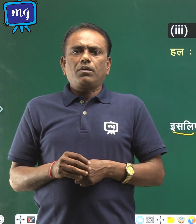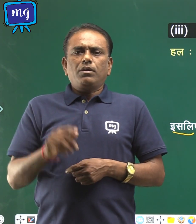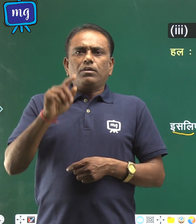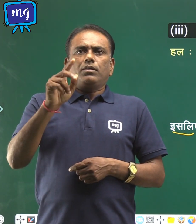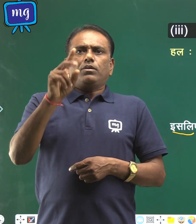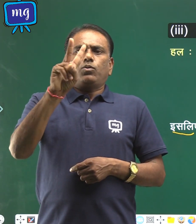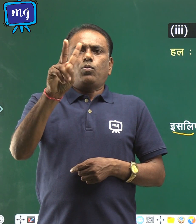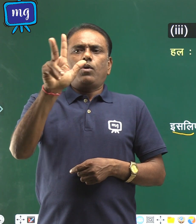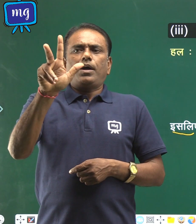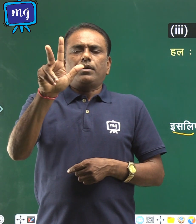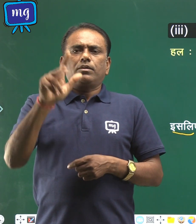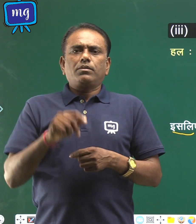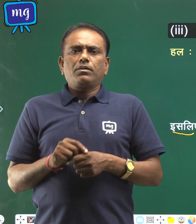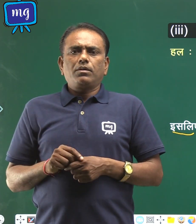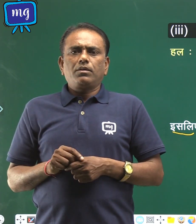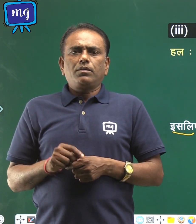28,